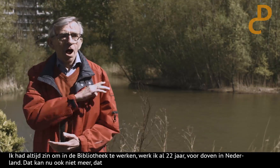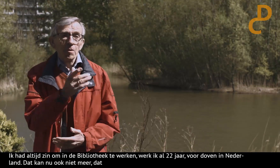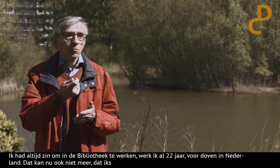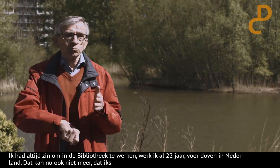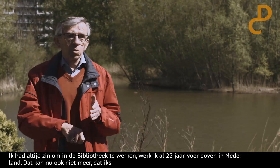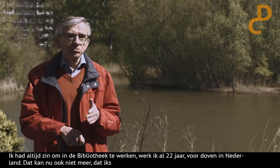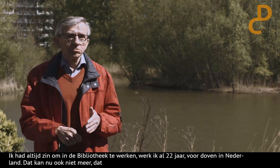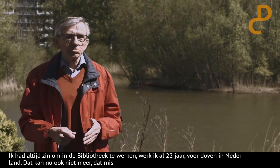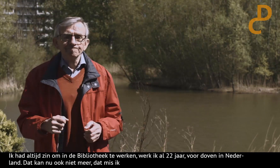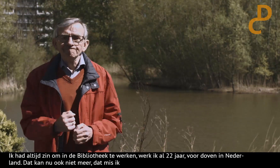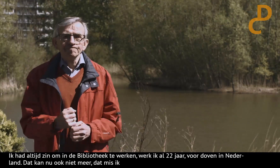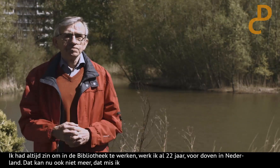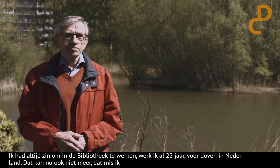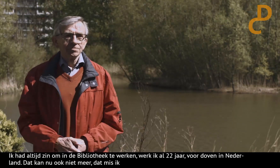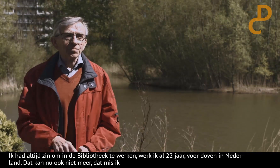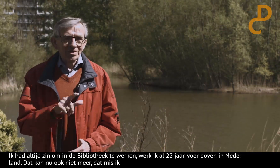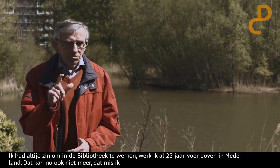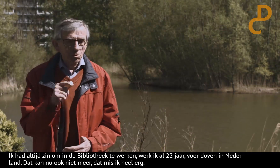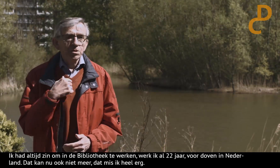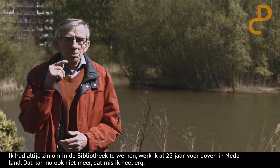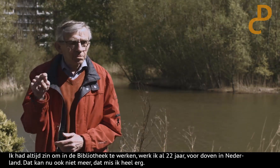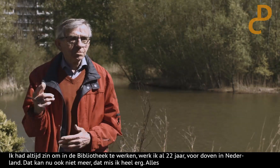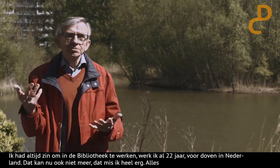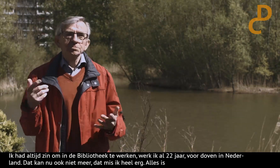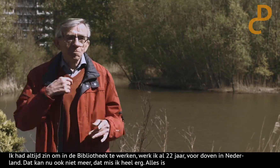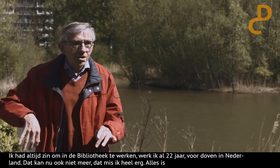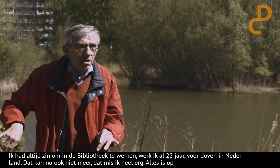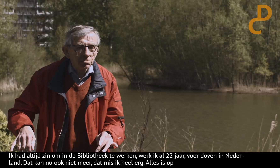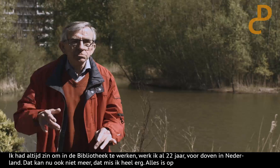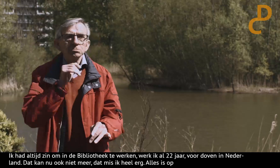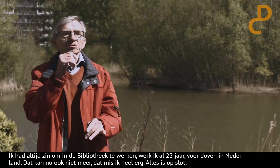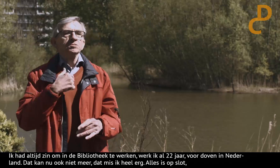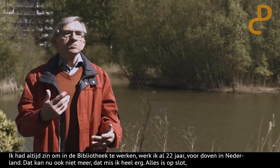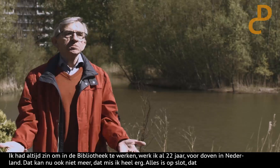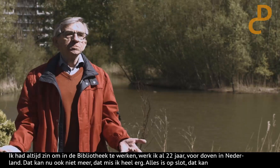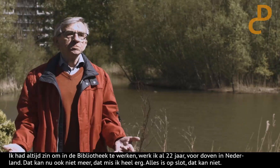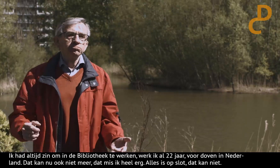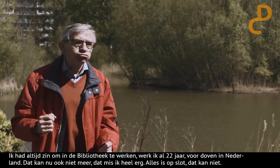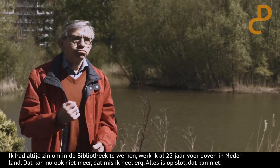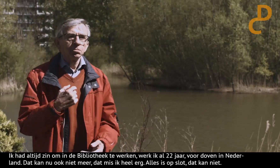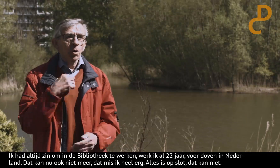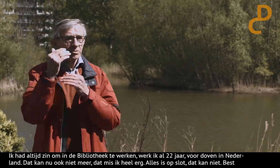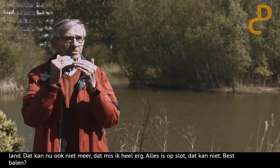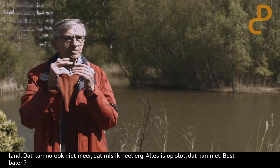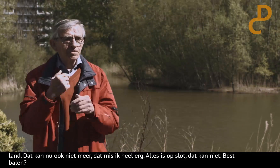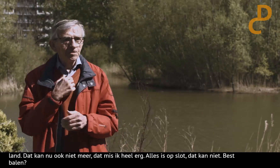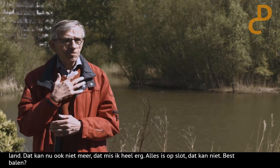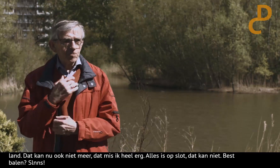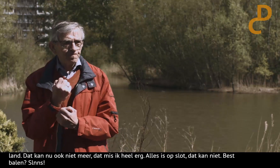willen, maar dat kan niet. Alles is op slot. Ja, dat is best balen. En lelysoos, biljarten, dat kan niet meer doorgaan met de